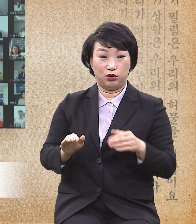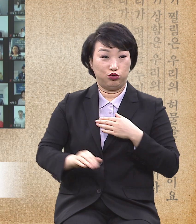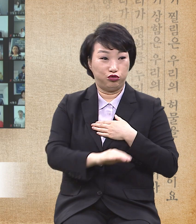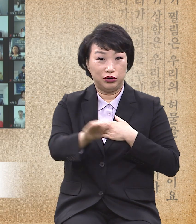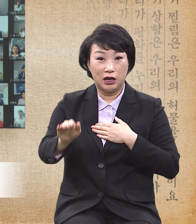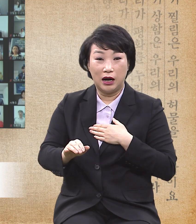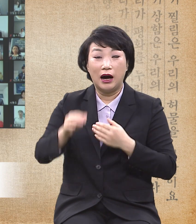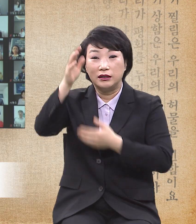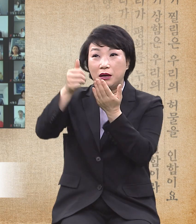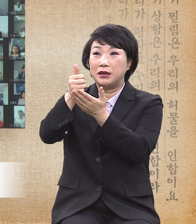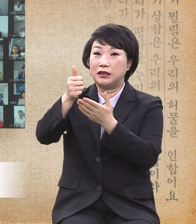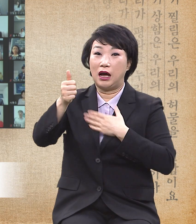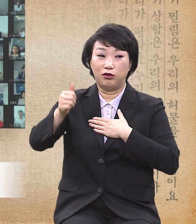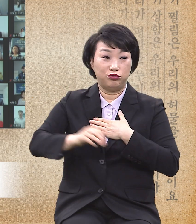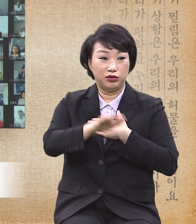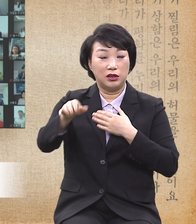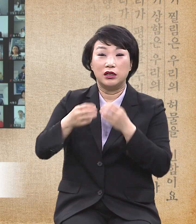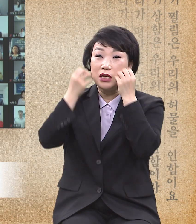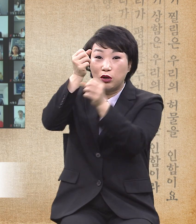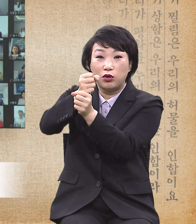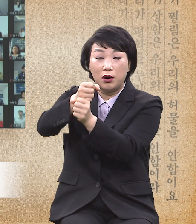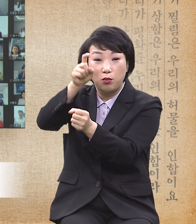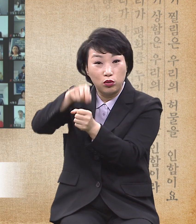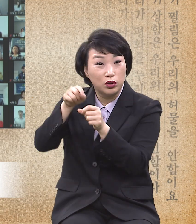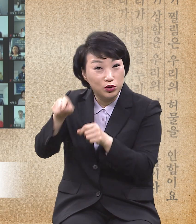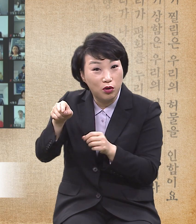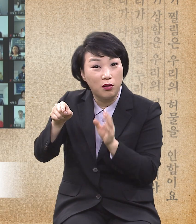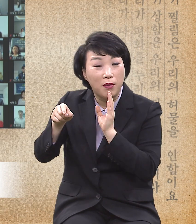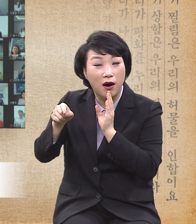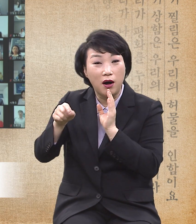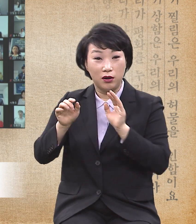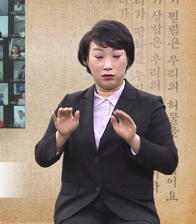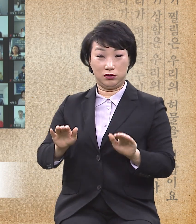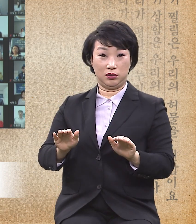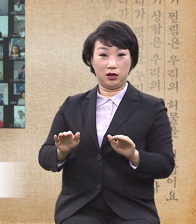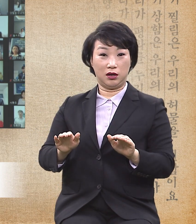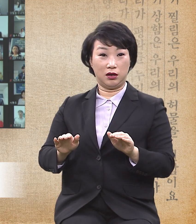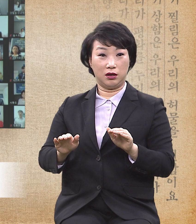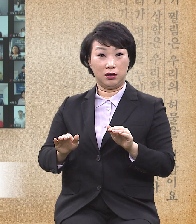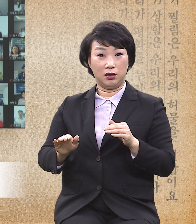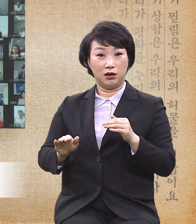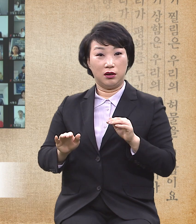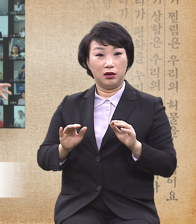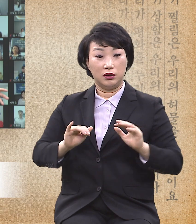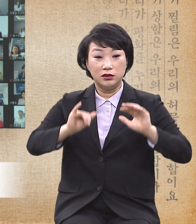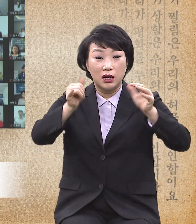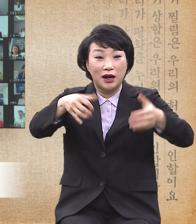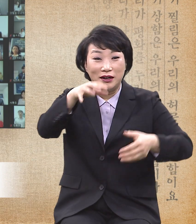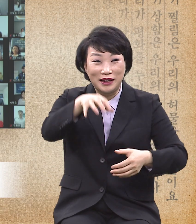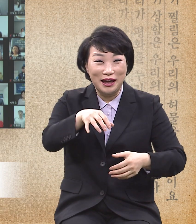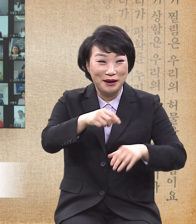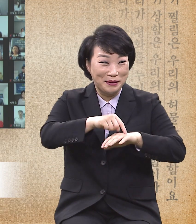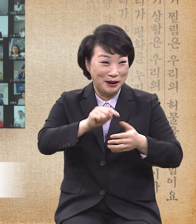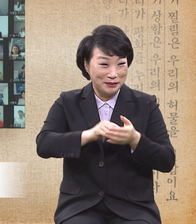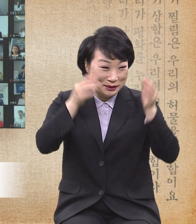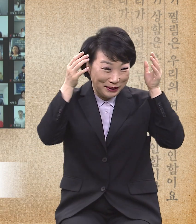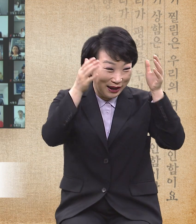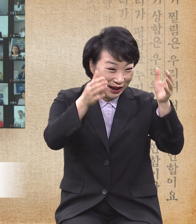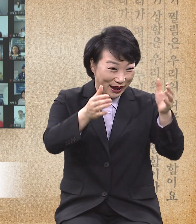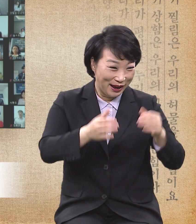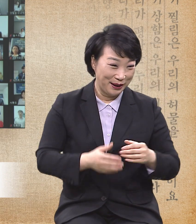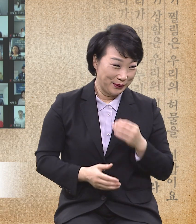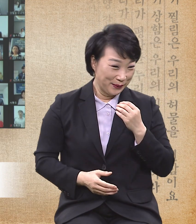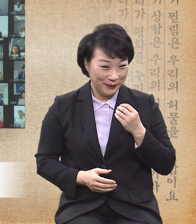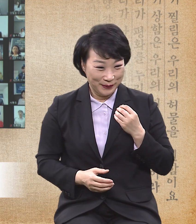우리가 하나님께서 나를 우리를 창조하신 목적이 그거요. 그런데 세상의 마음 뺏겨.